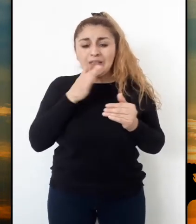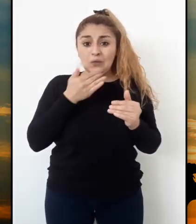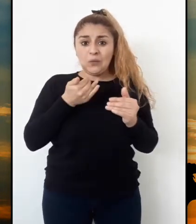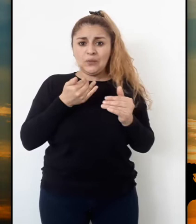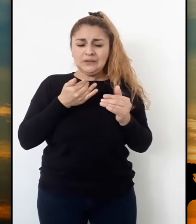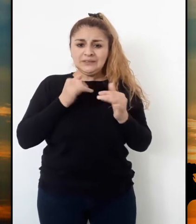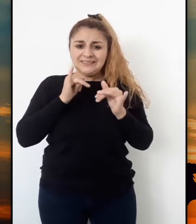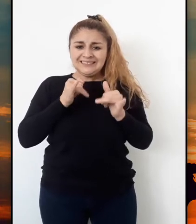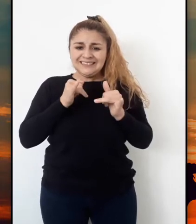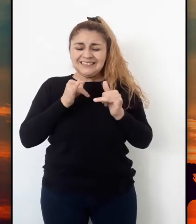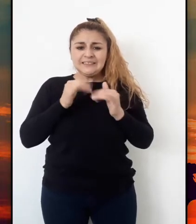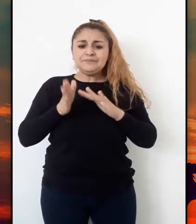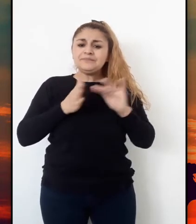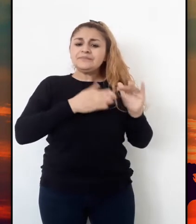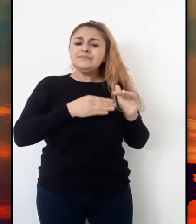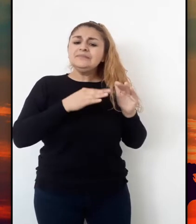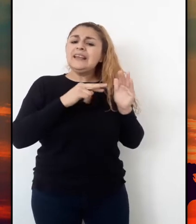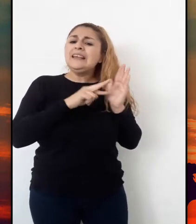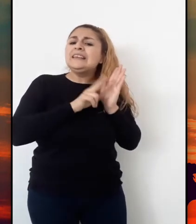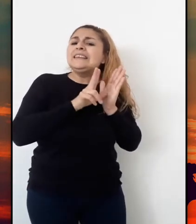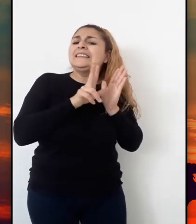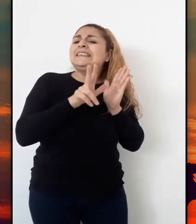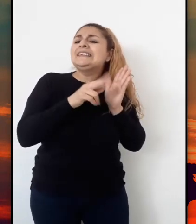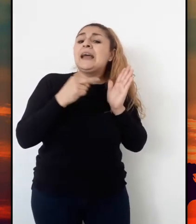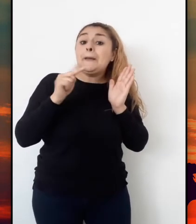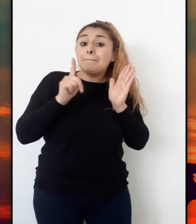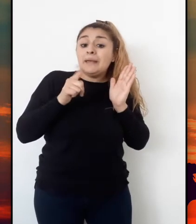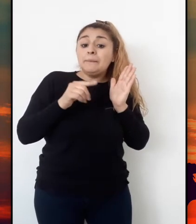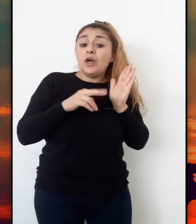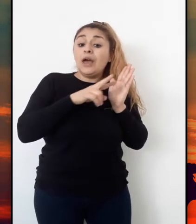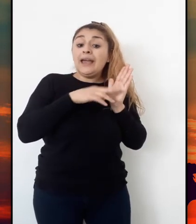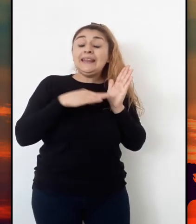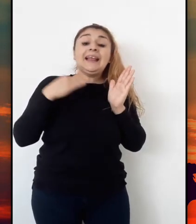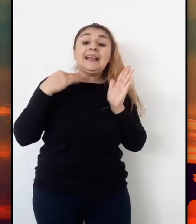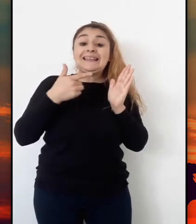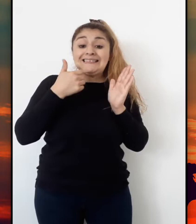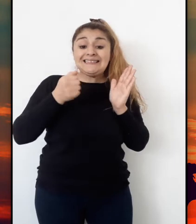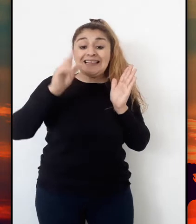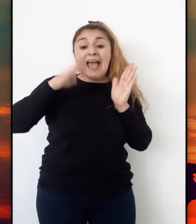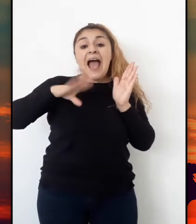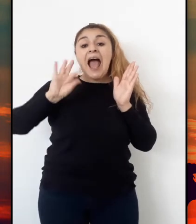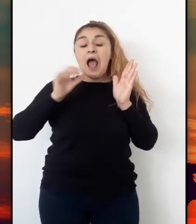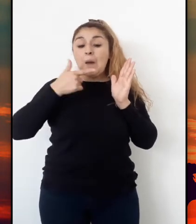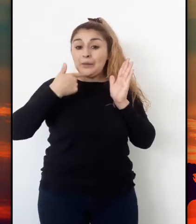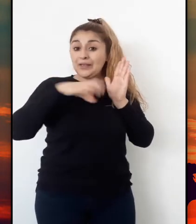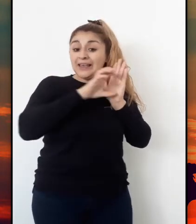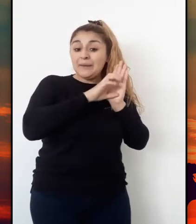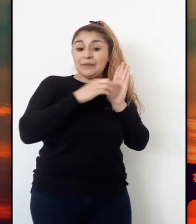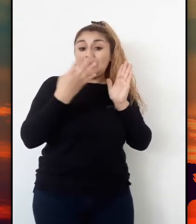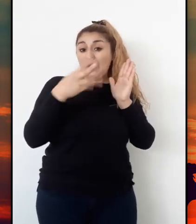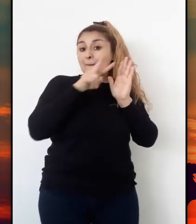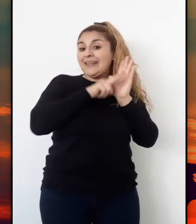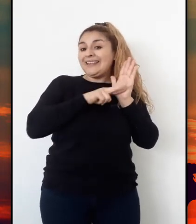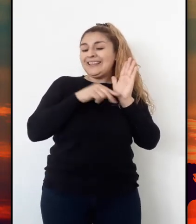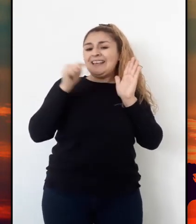versículo 7. Tú diste alegría a mi corazón, mayor que la